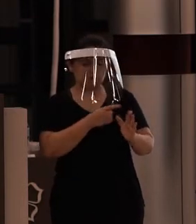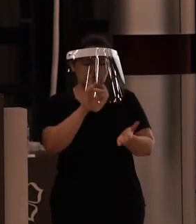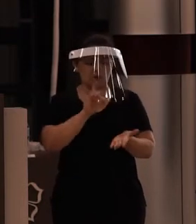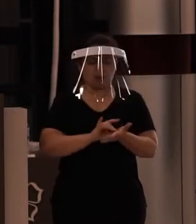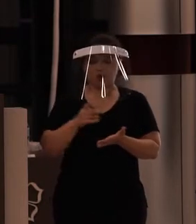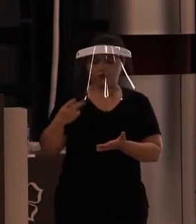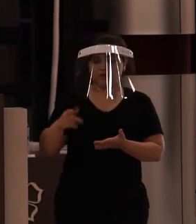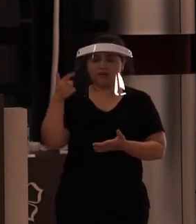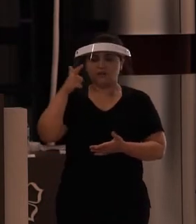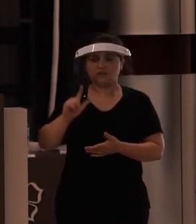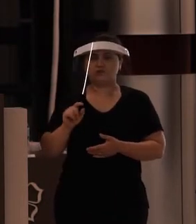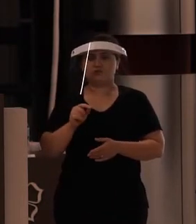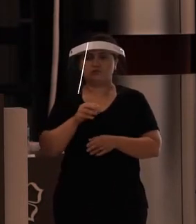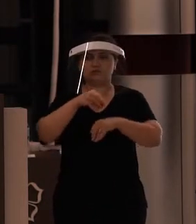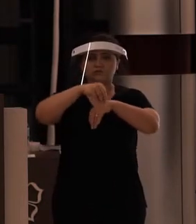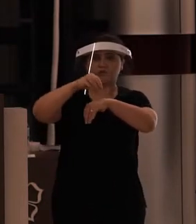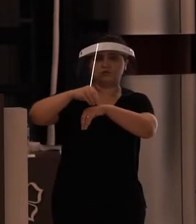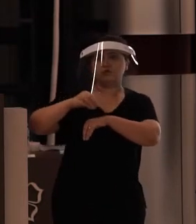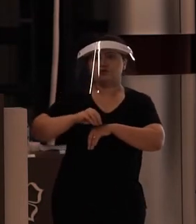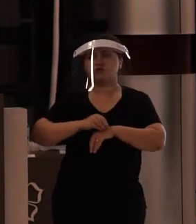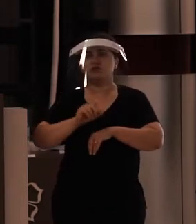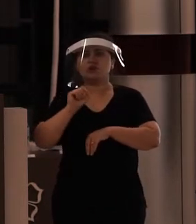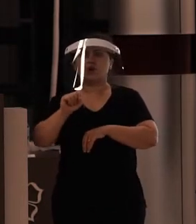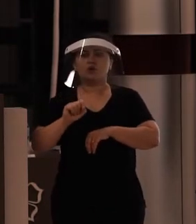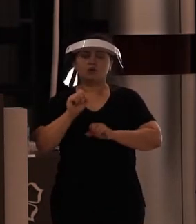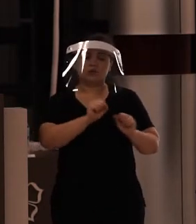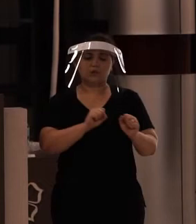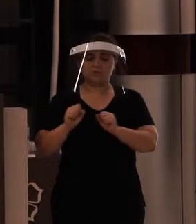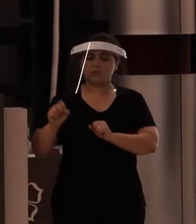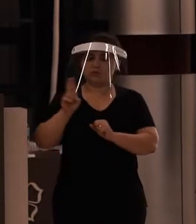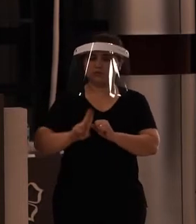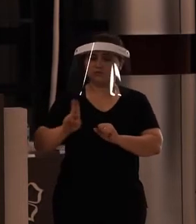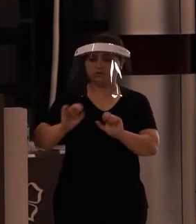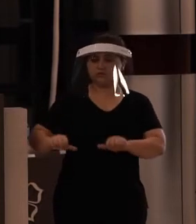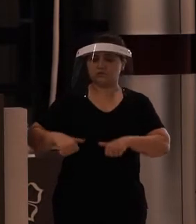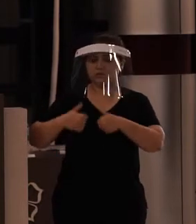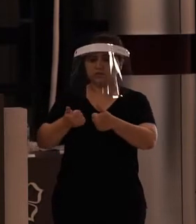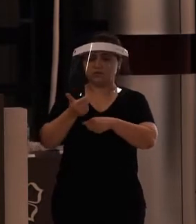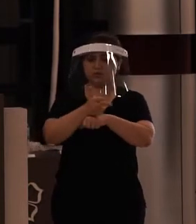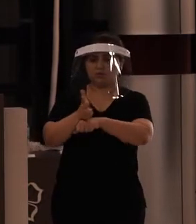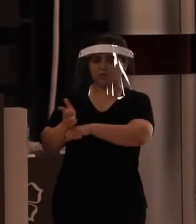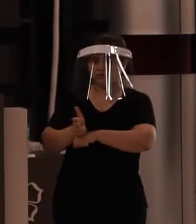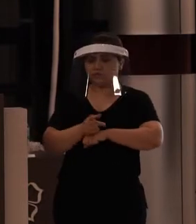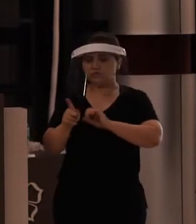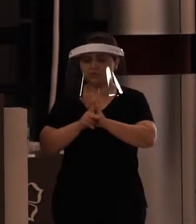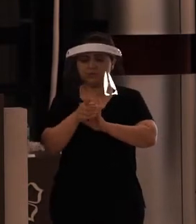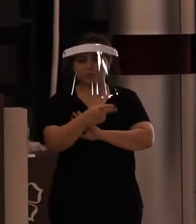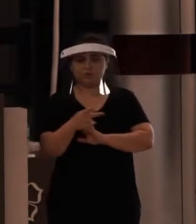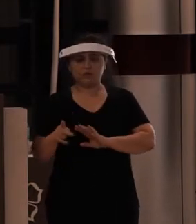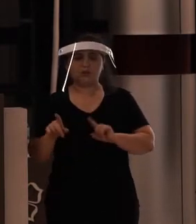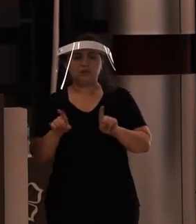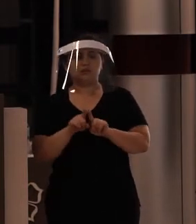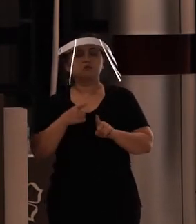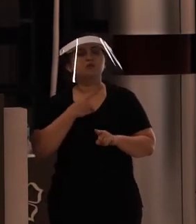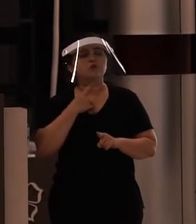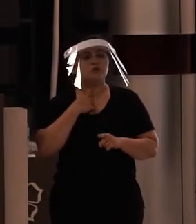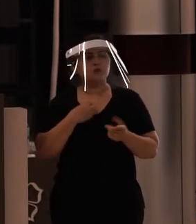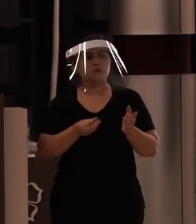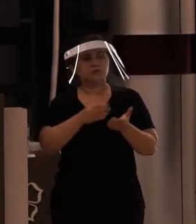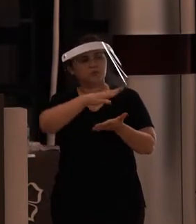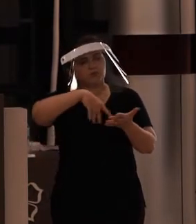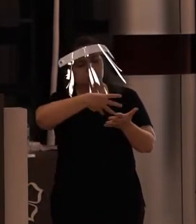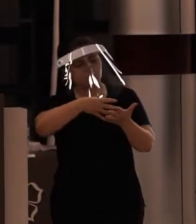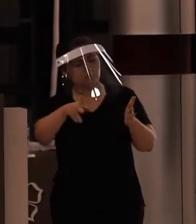deles, a gente conseguiu indicar aí aquele que poderia ser o melhor termovisor para eles. Eu gosto muito de levar essa fichinha de